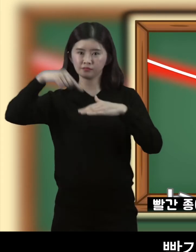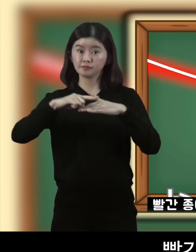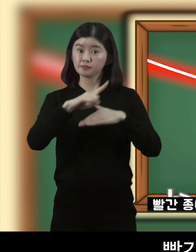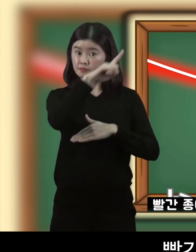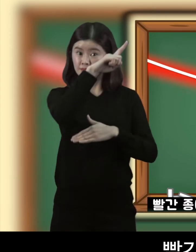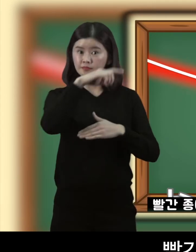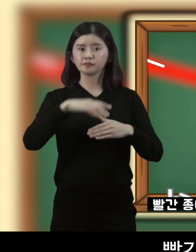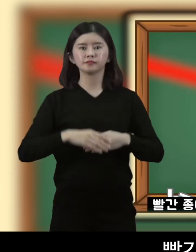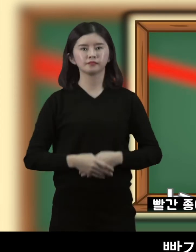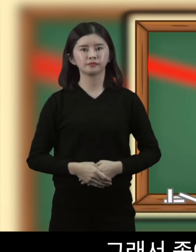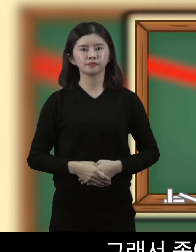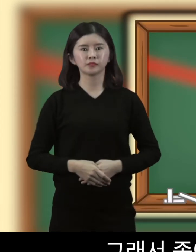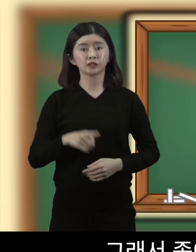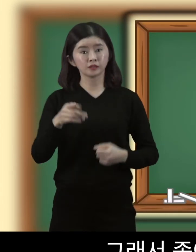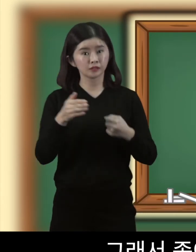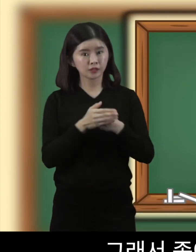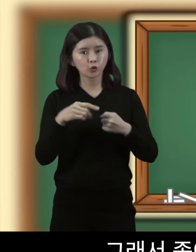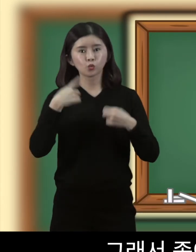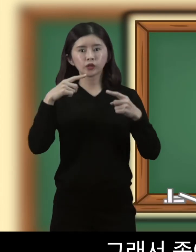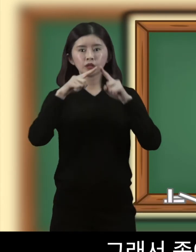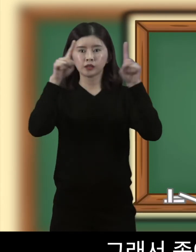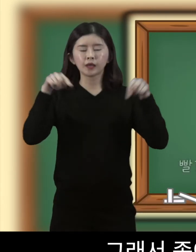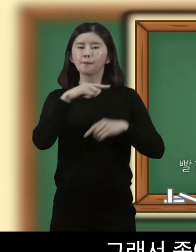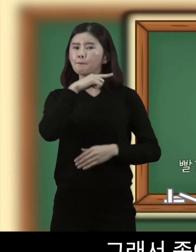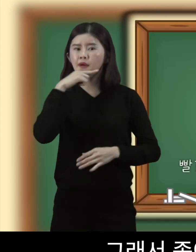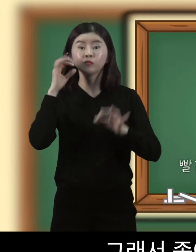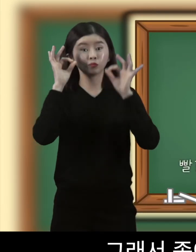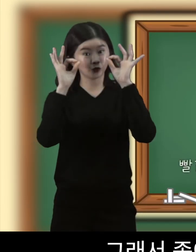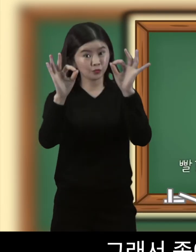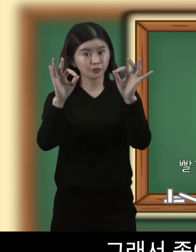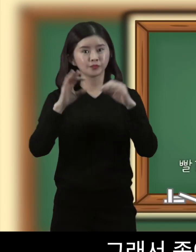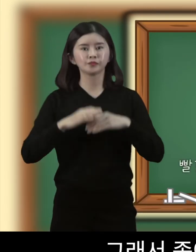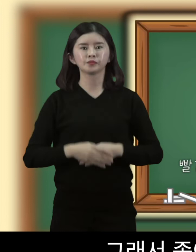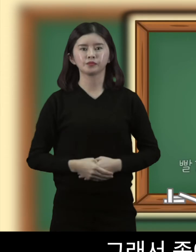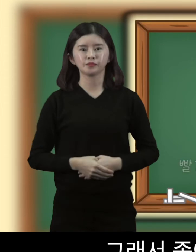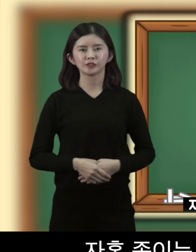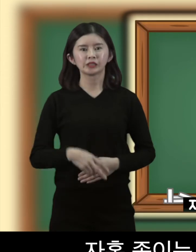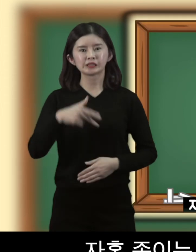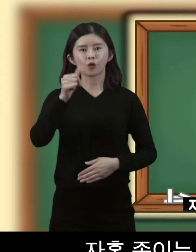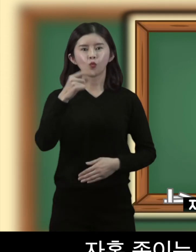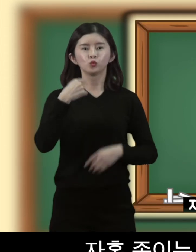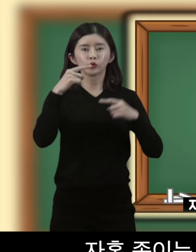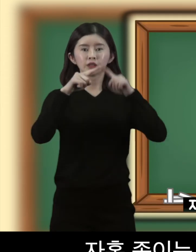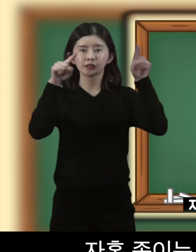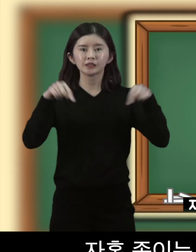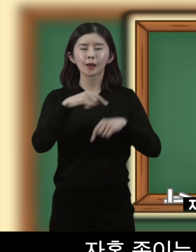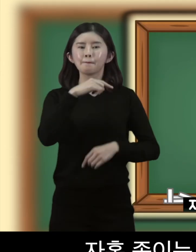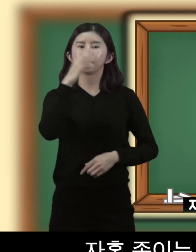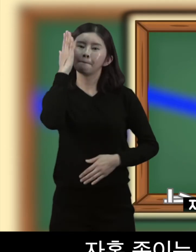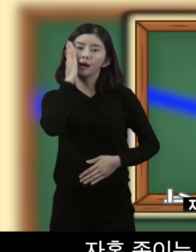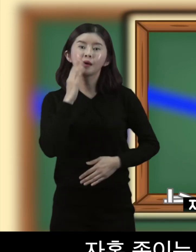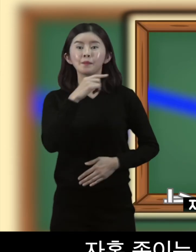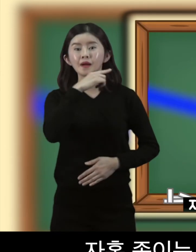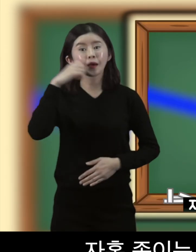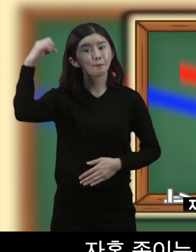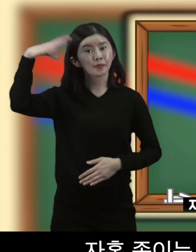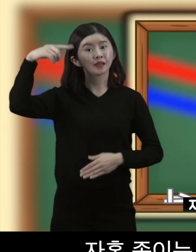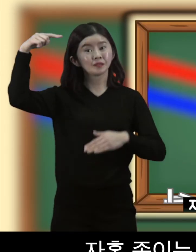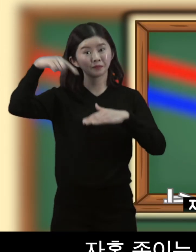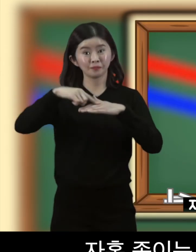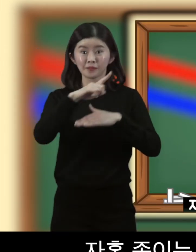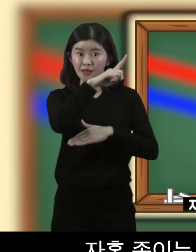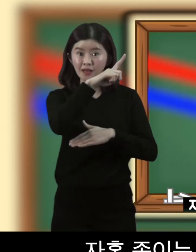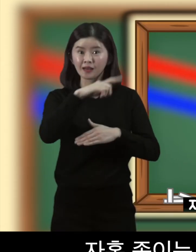반사해요 그래서 종이가 빨갛게 보이는 거죠 자홍 종이는 파랑과